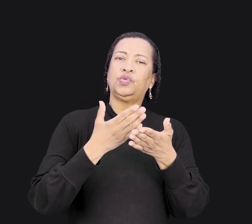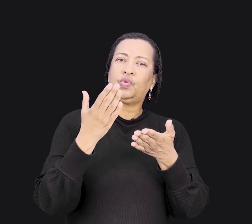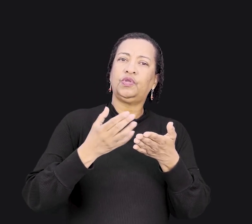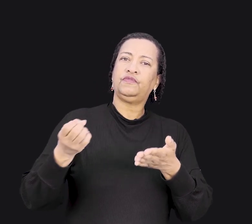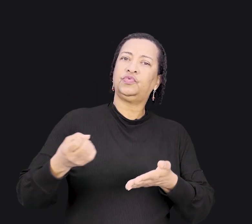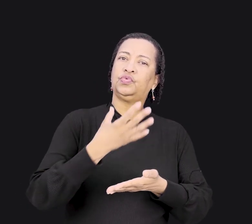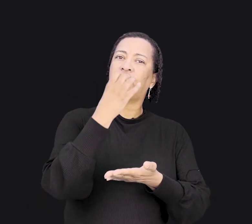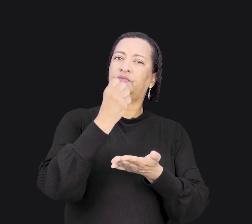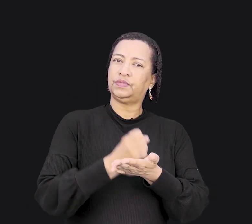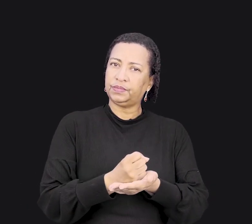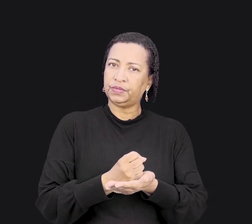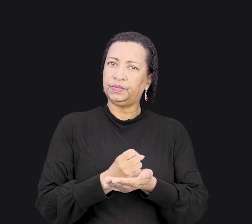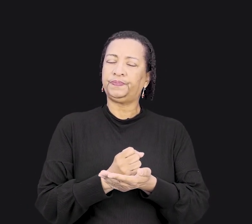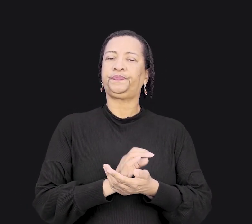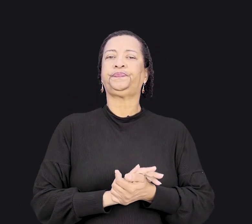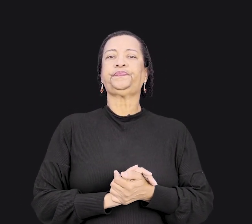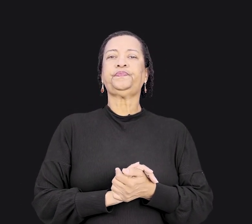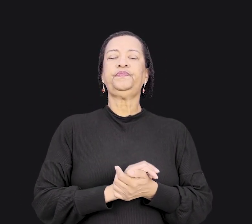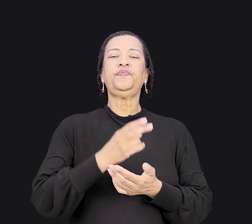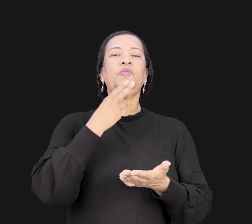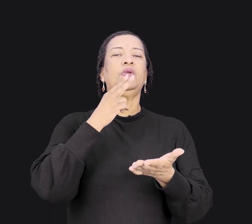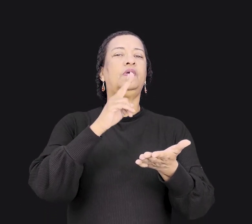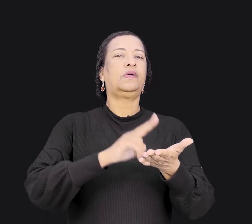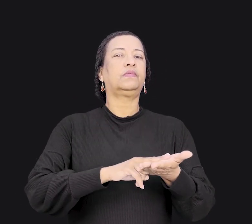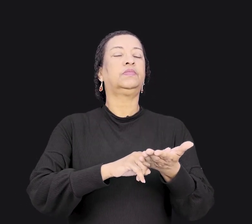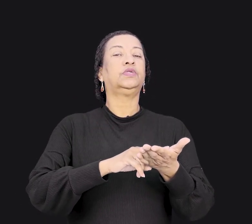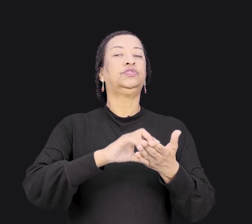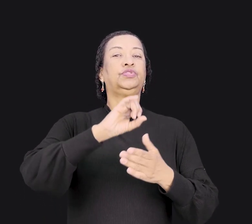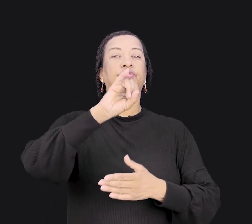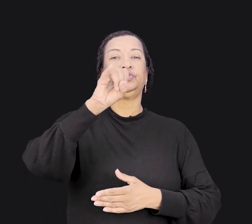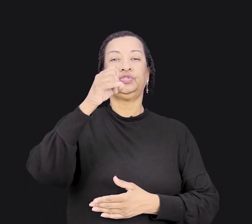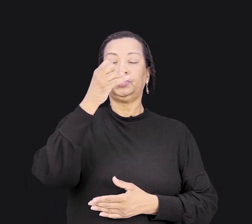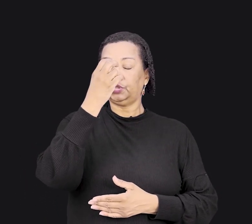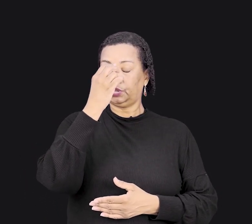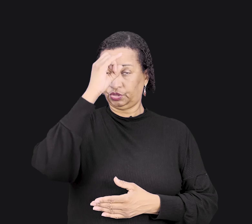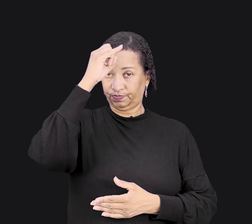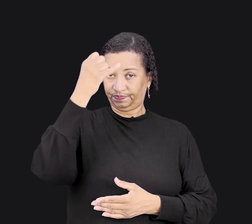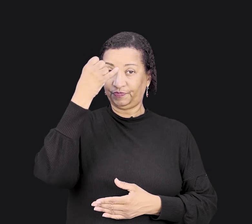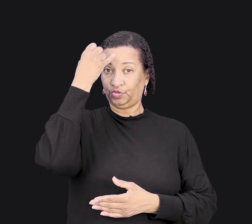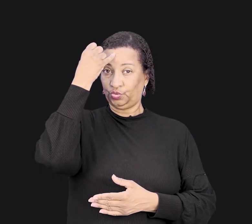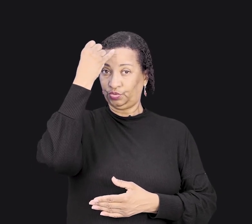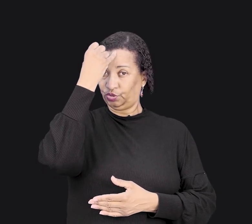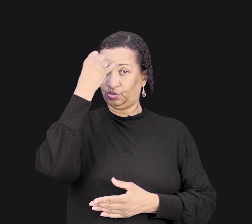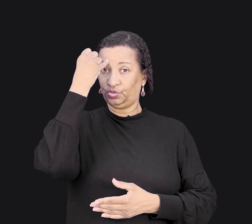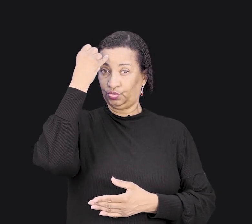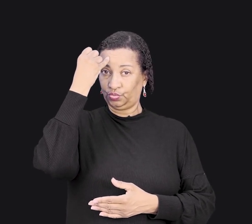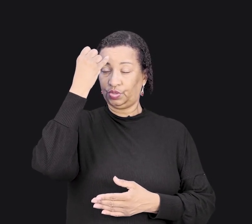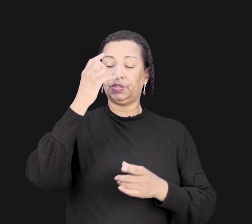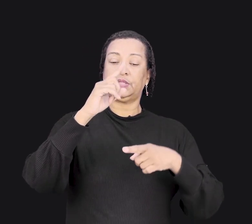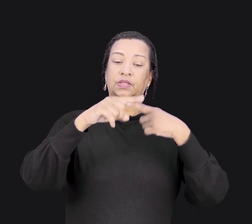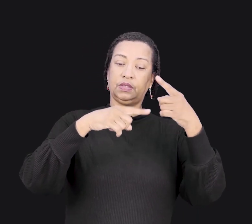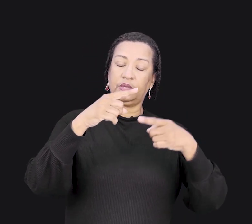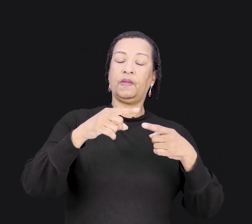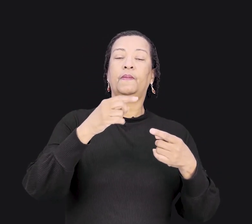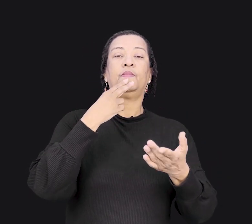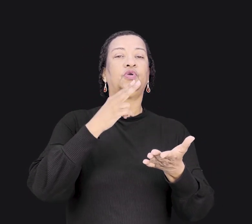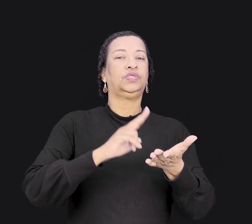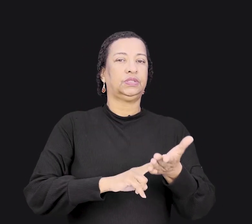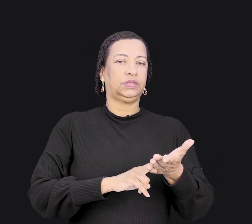Novo Testamento, a Epístola de Judas, a seguinte as cartas de João. A Epístola de Judas